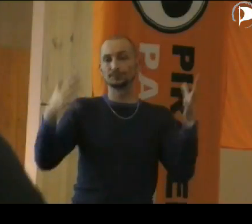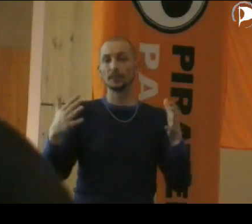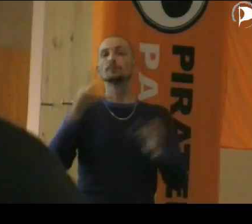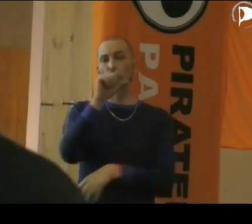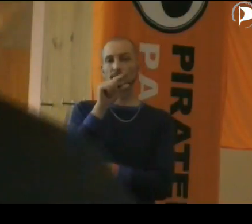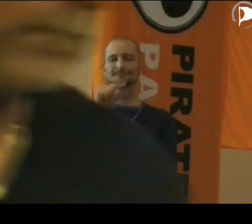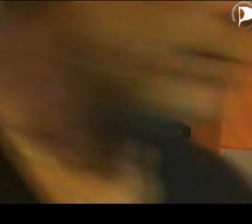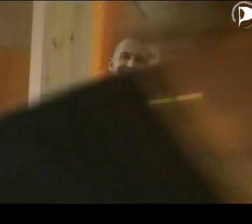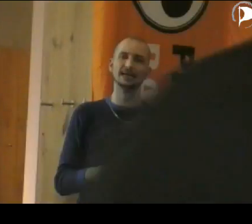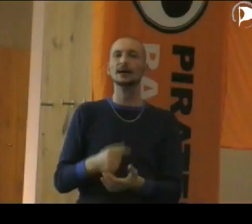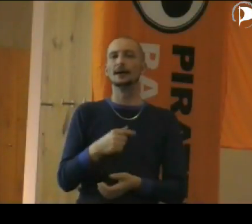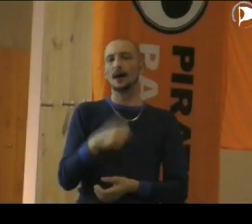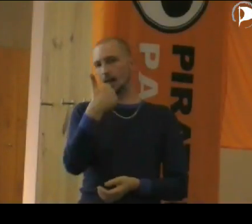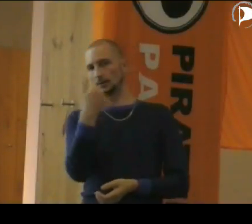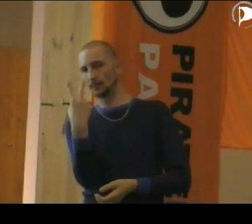karte